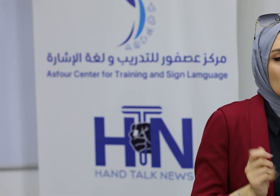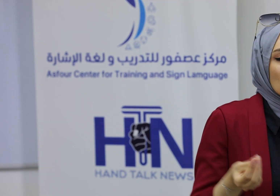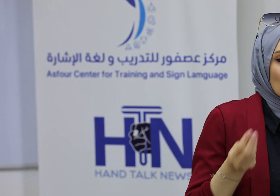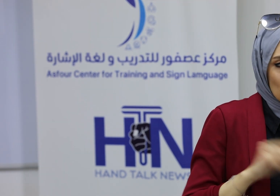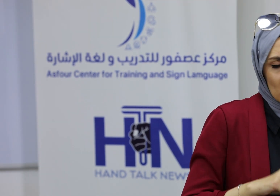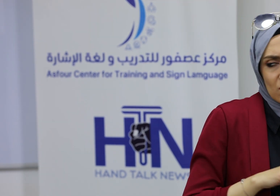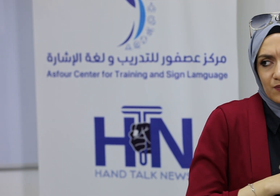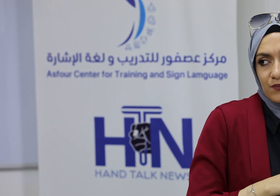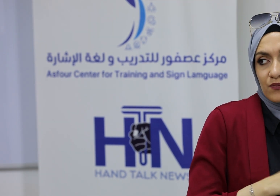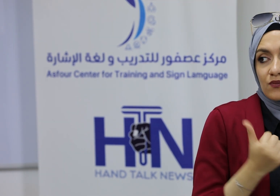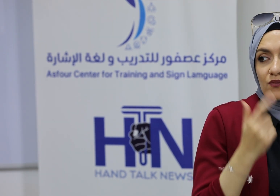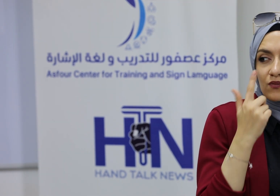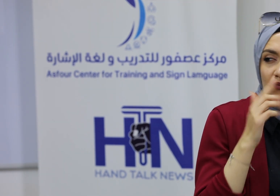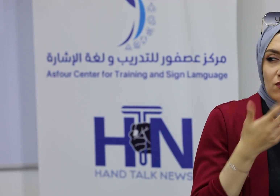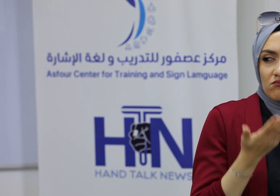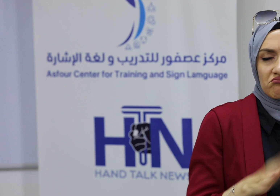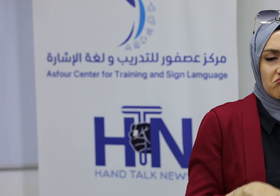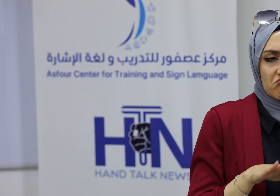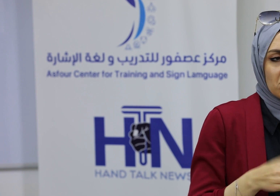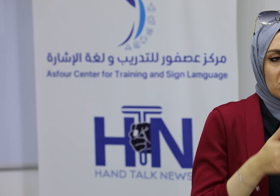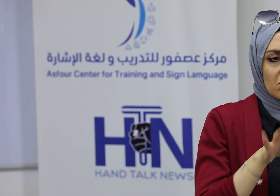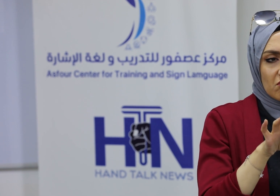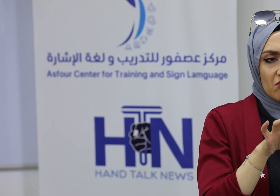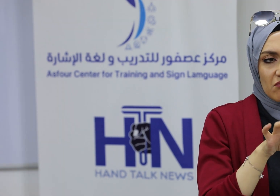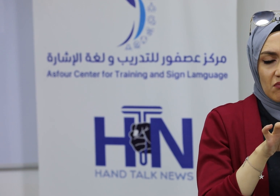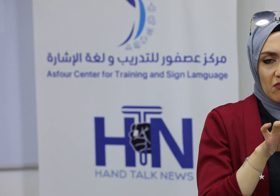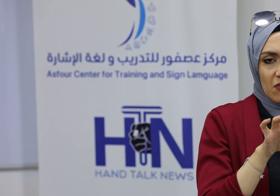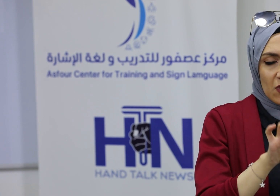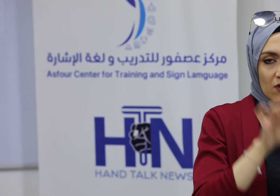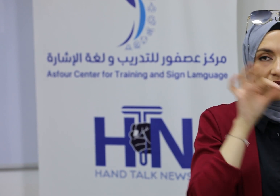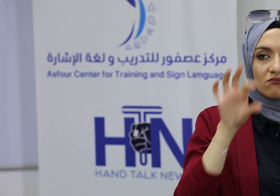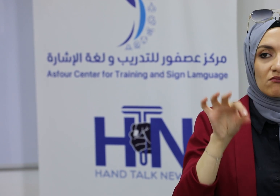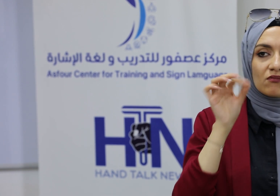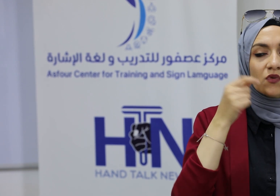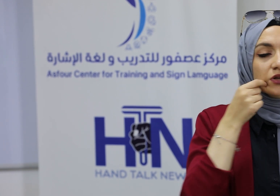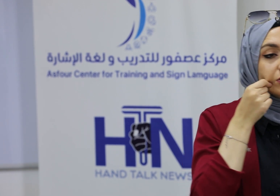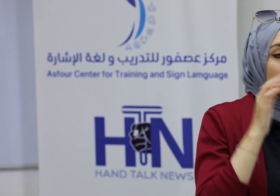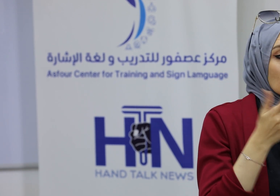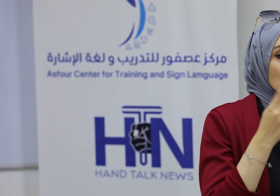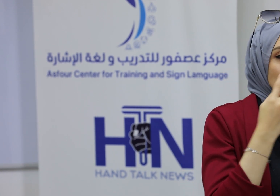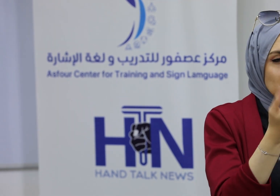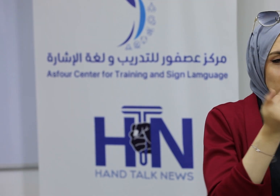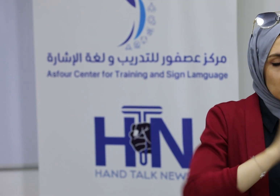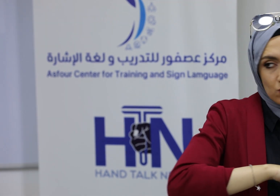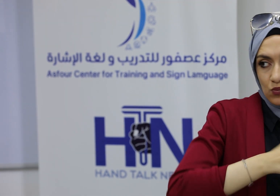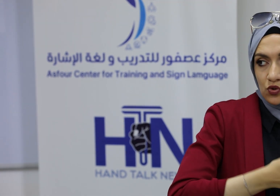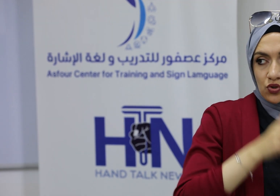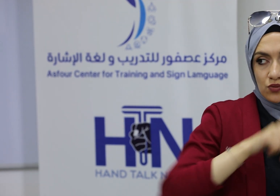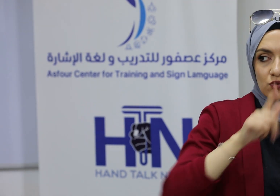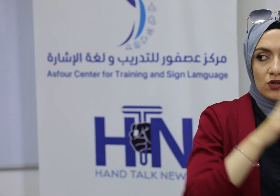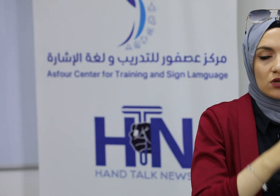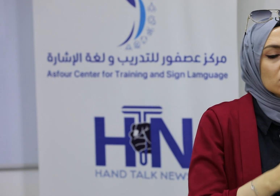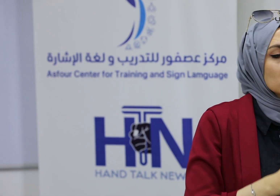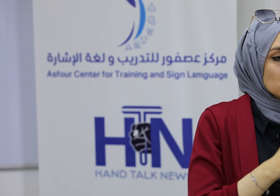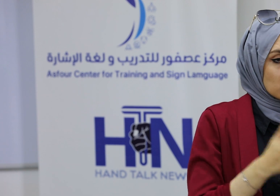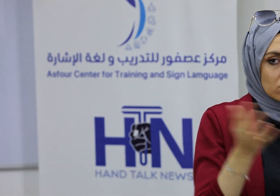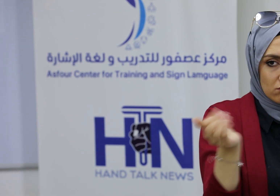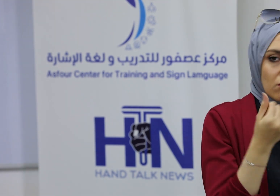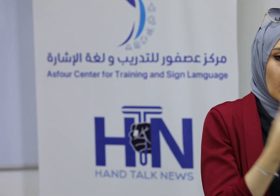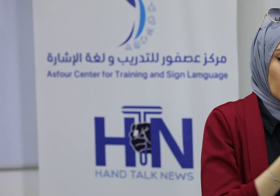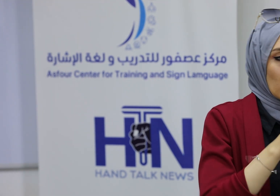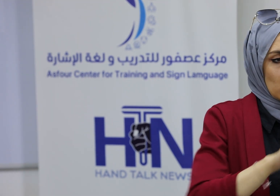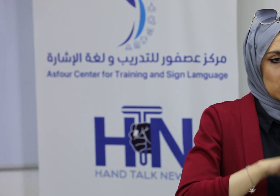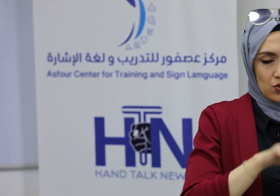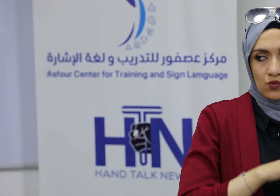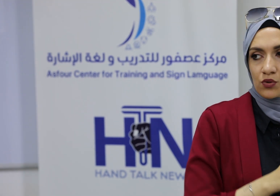المهم حاولت إني آخذ أكبر قدر ممكن من الناس اللي بتعرف لغة الإشارة وجبتهم معي على الدورة.